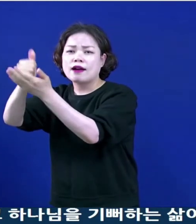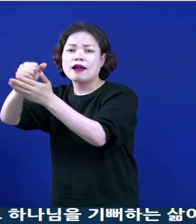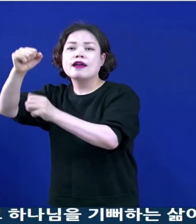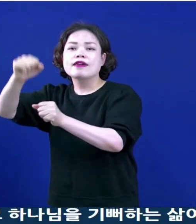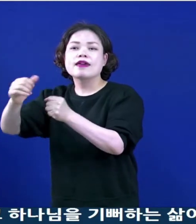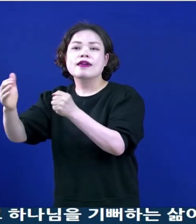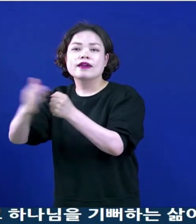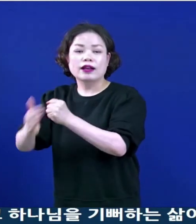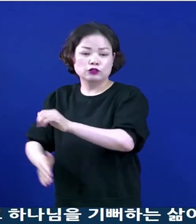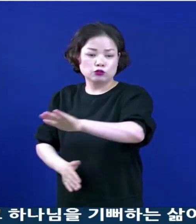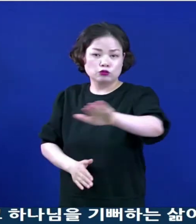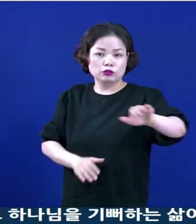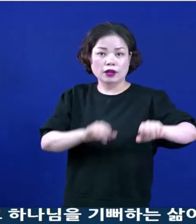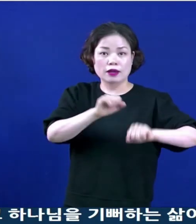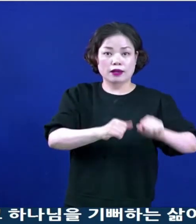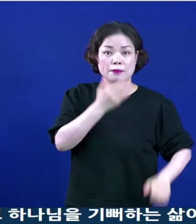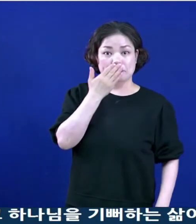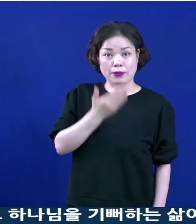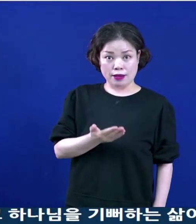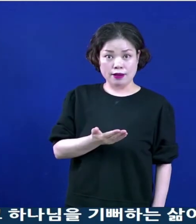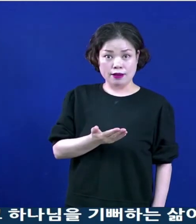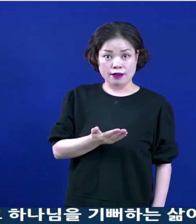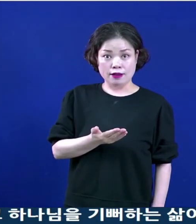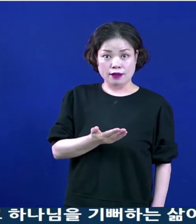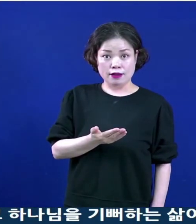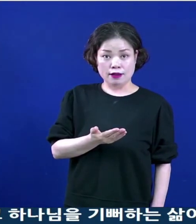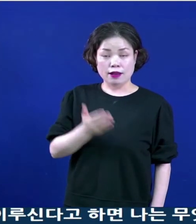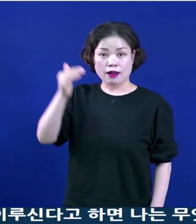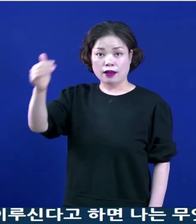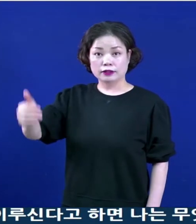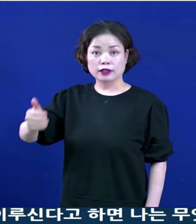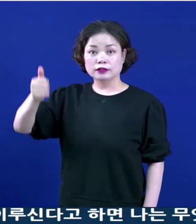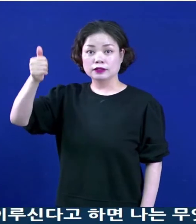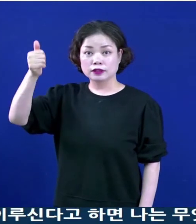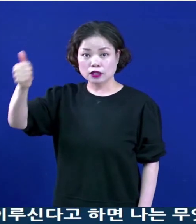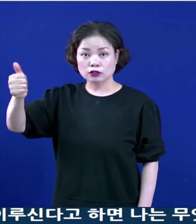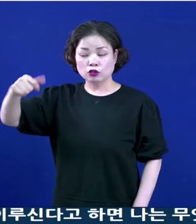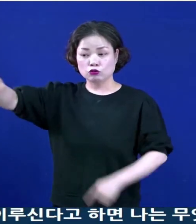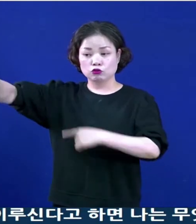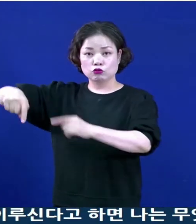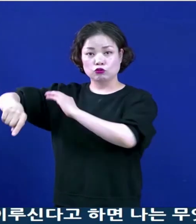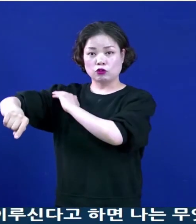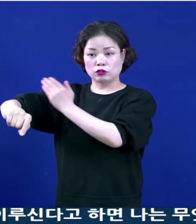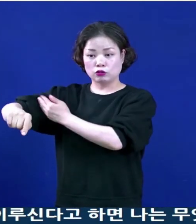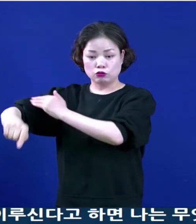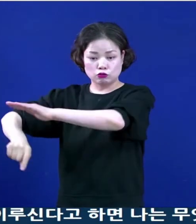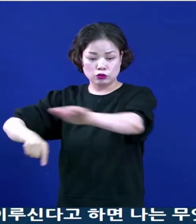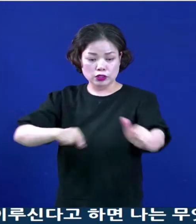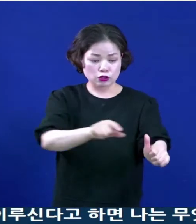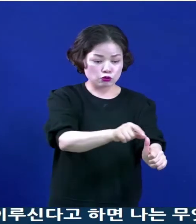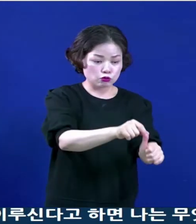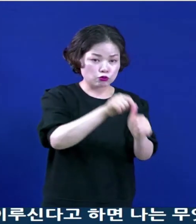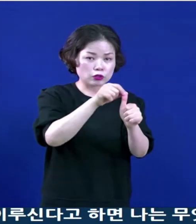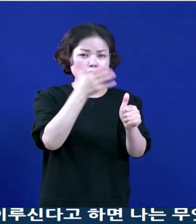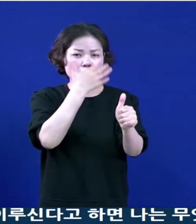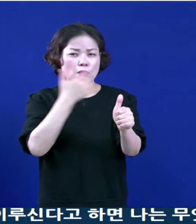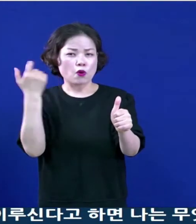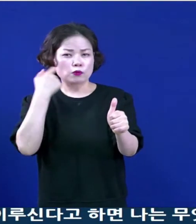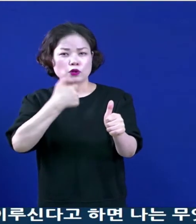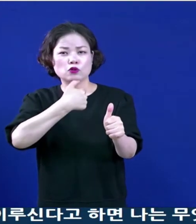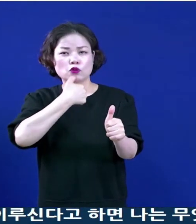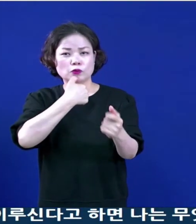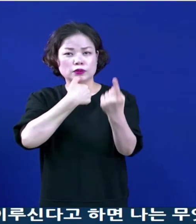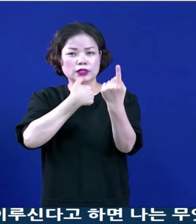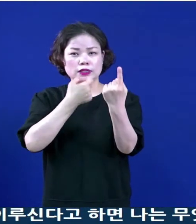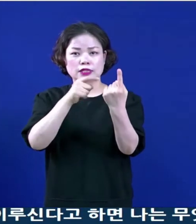행하시니 우리가 행할 수 있는 것입니다. 하나님께서 주권적으로 우리를 구원하신 복음에 대해서 로마서에서